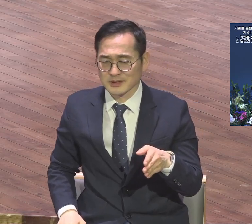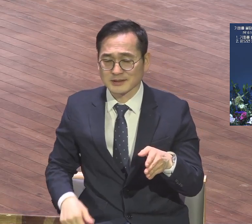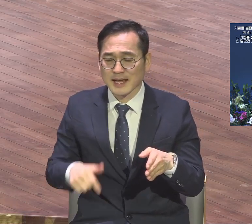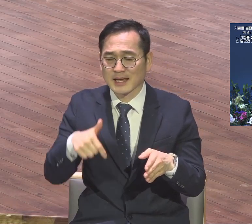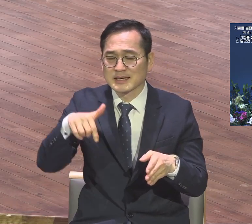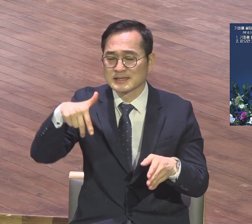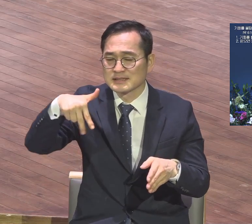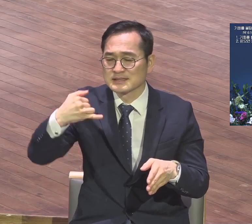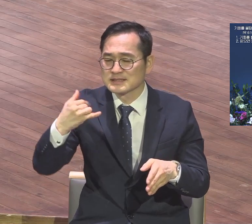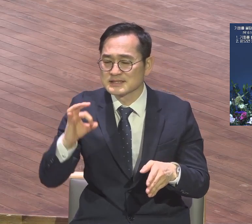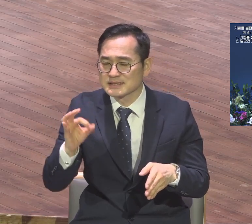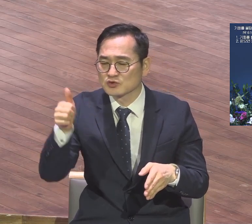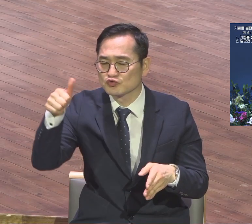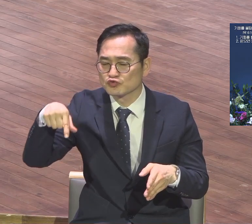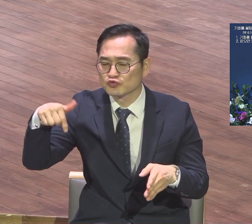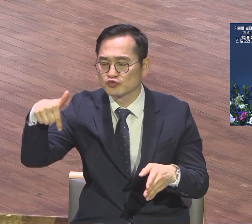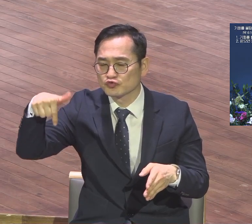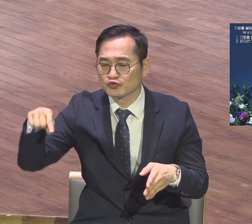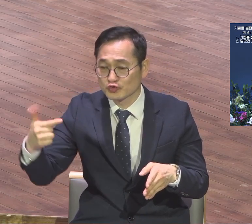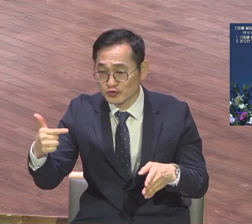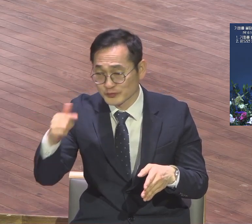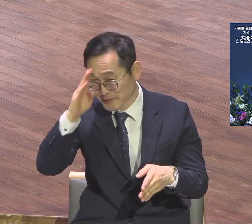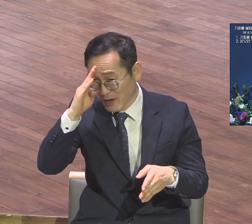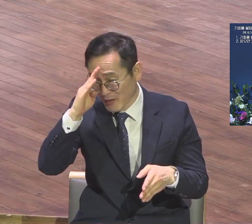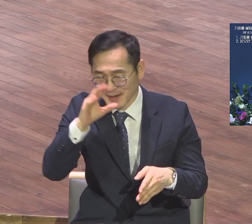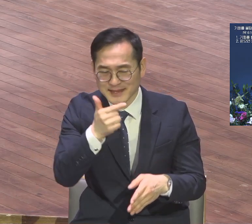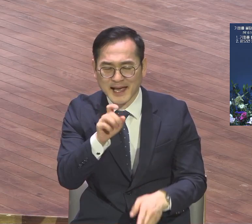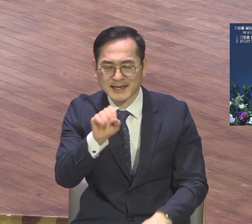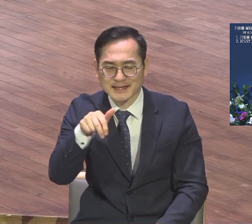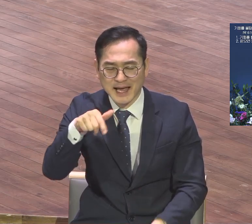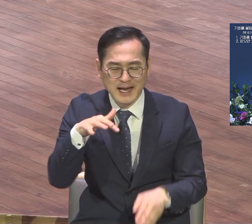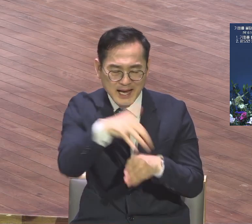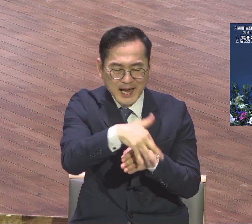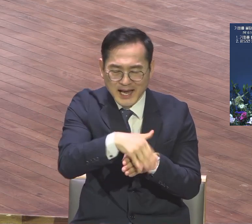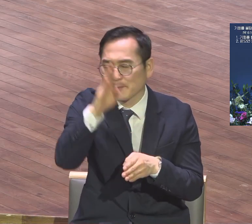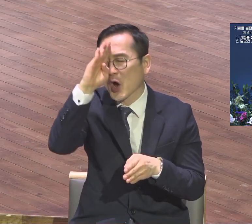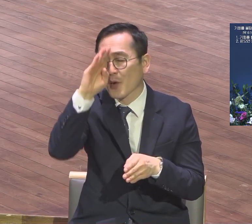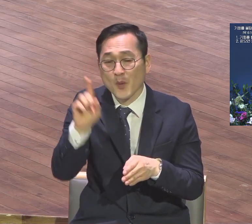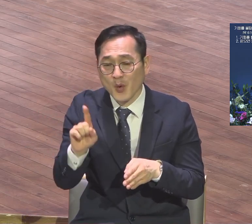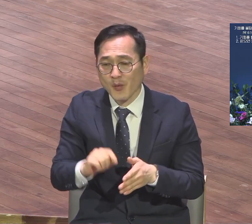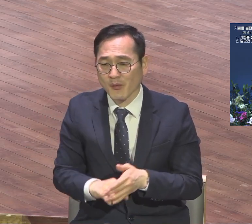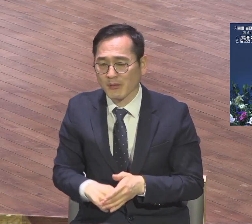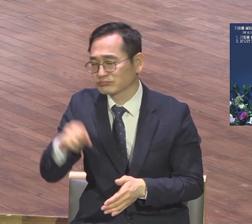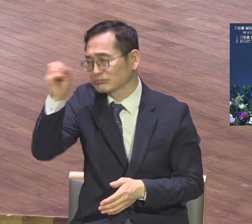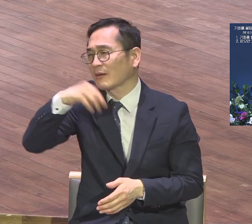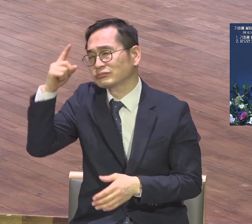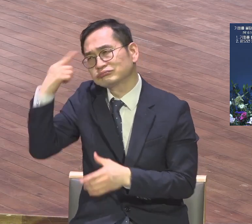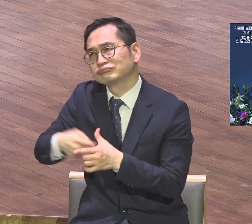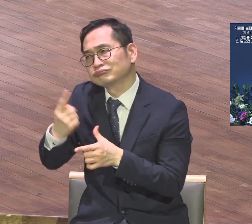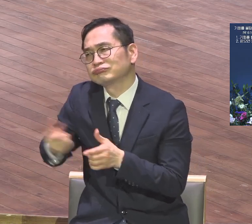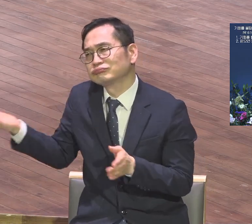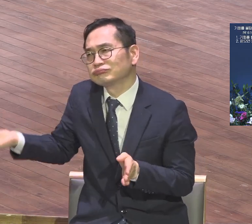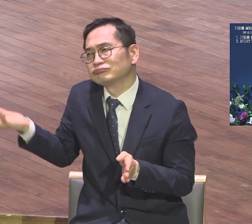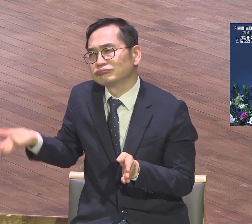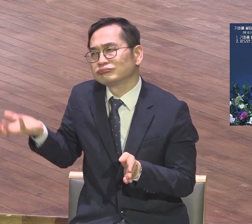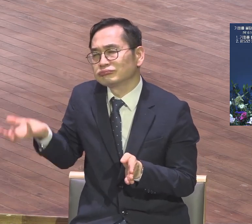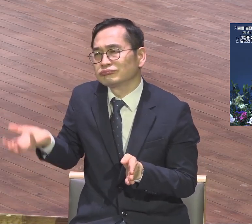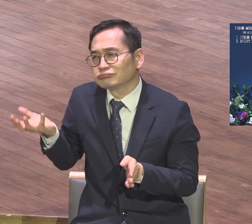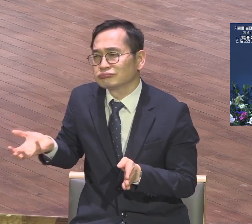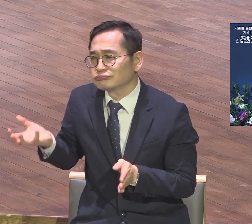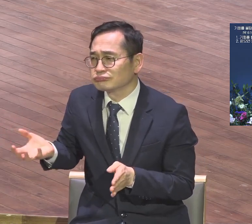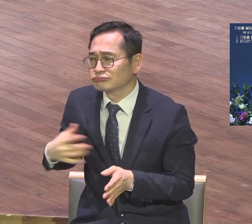정상을 말합니다. 떠밀려가는 정상, 쉽게 말하면 여러 가지 사회적 환경 속에서